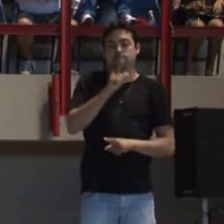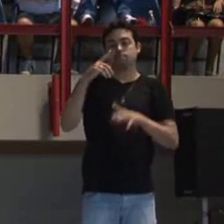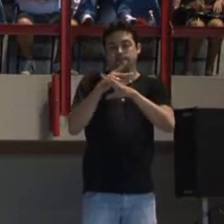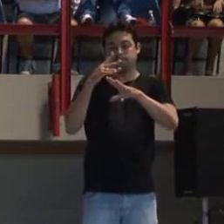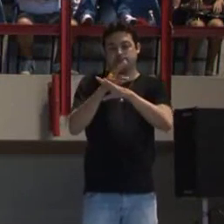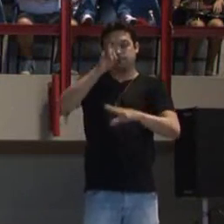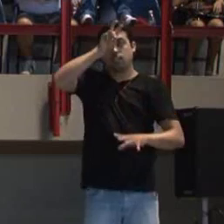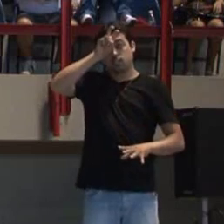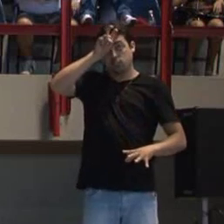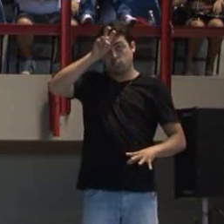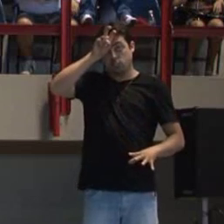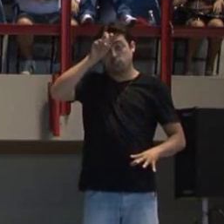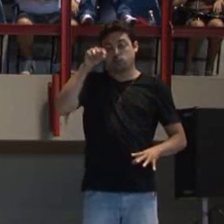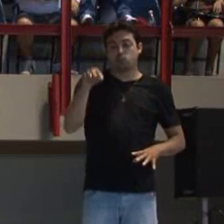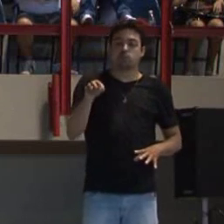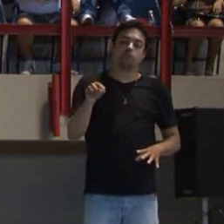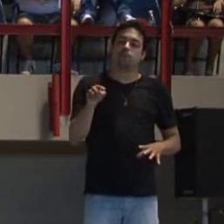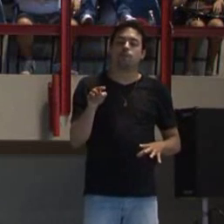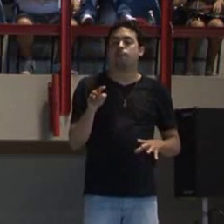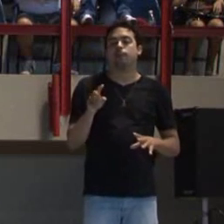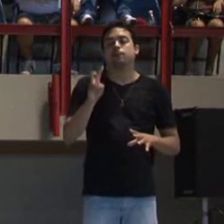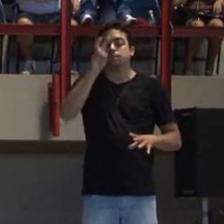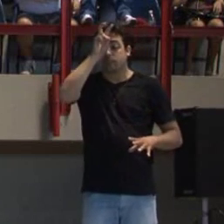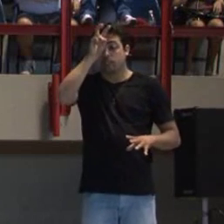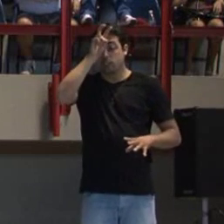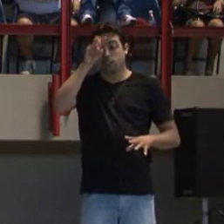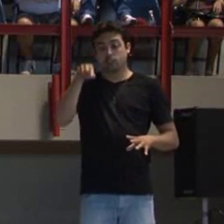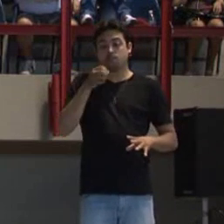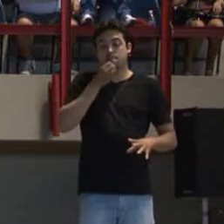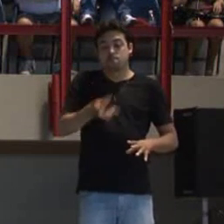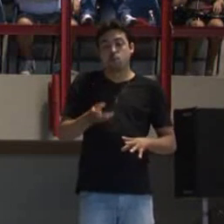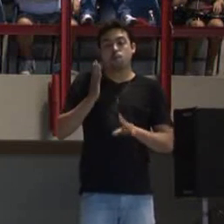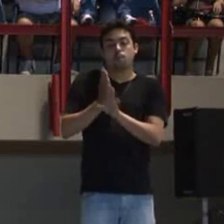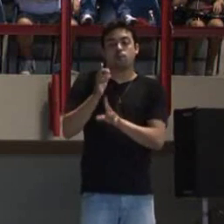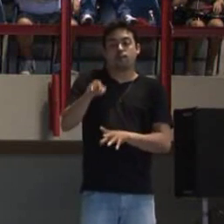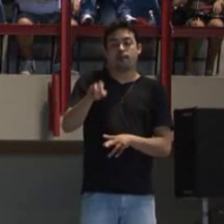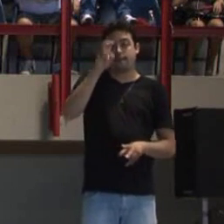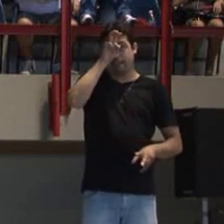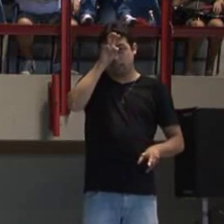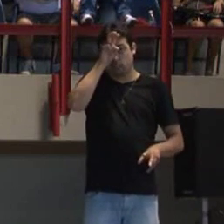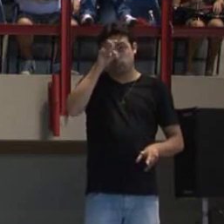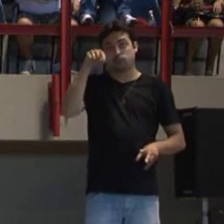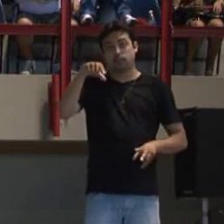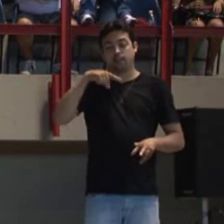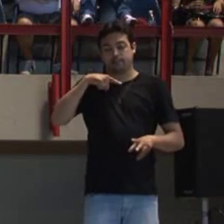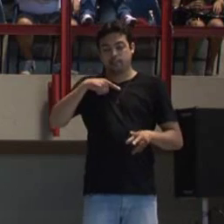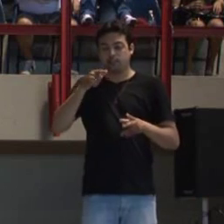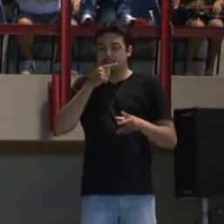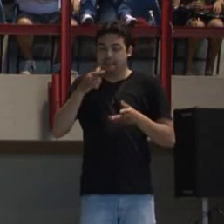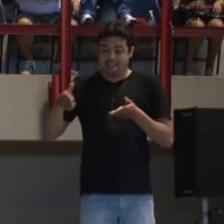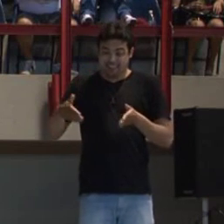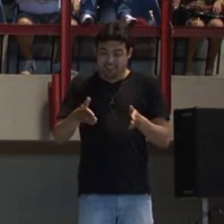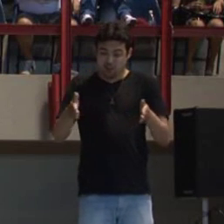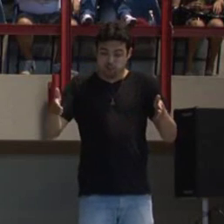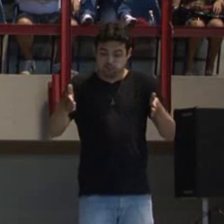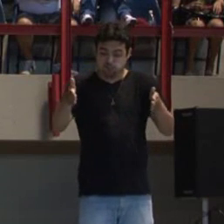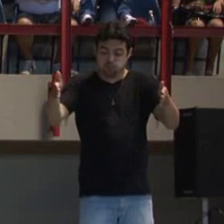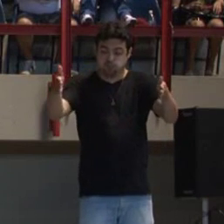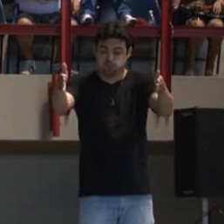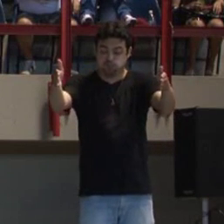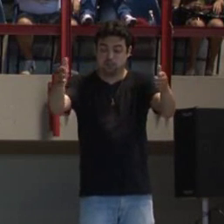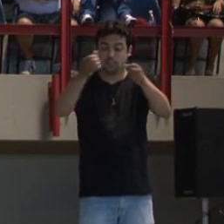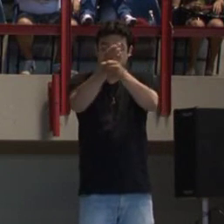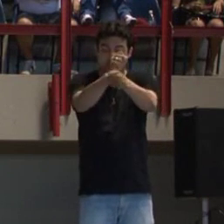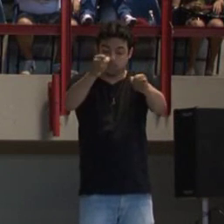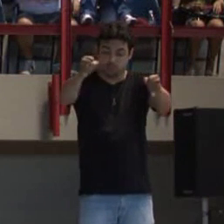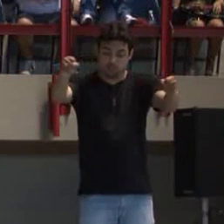tá? E o Egito, ele foi beneficiado pelo seguinte, no Egito passa um rio, que é tão grande, brother, ele é tão grande, ele é